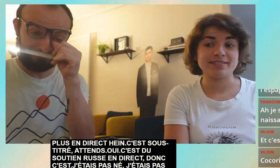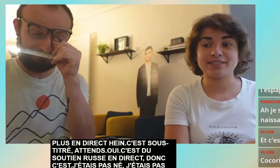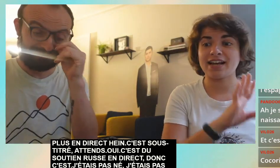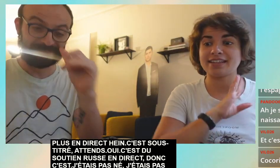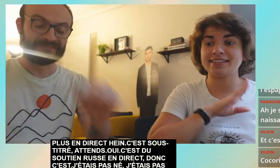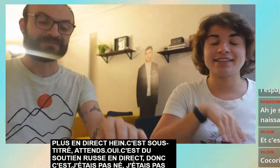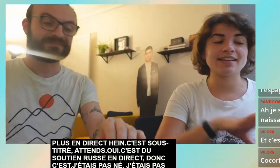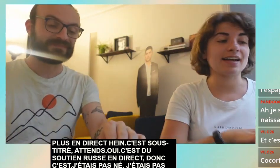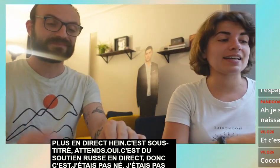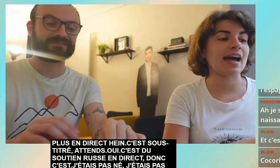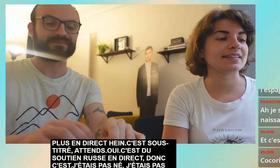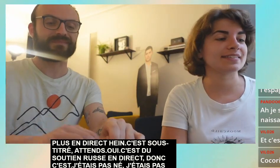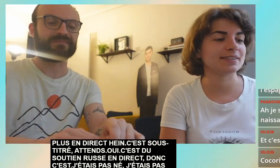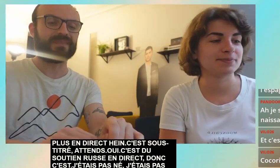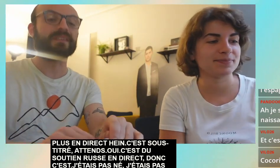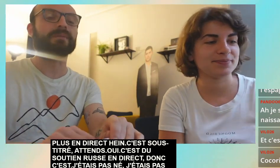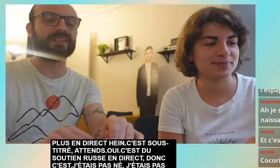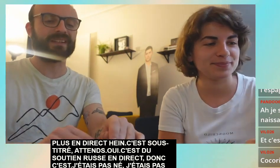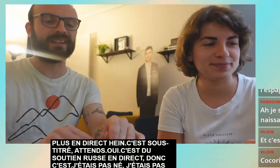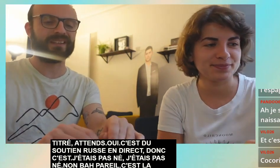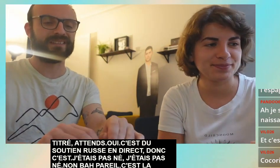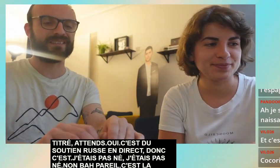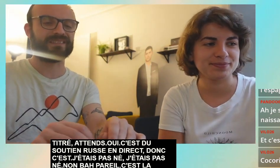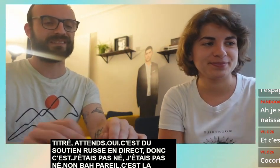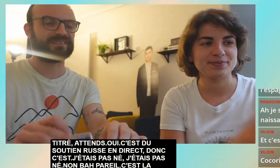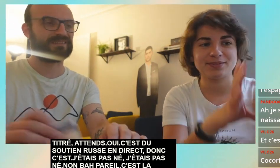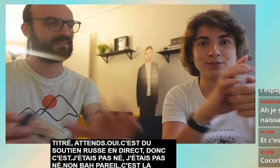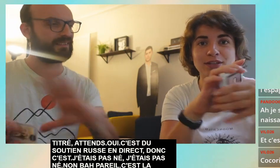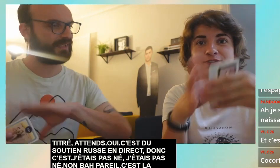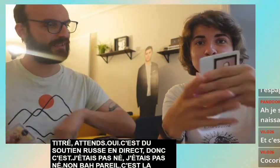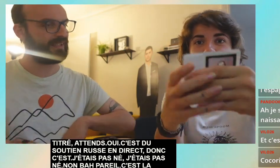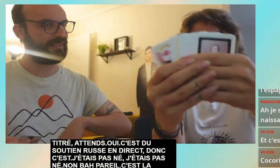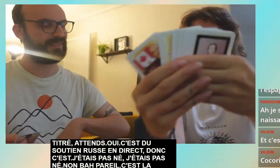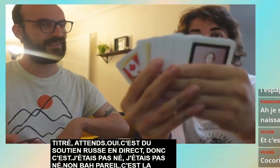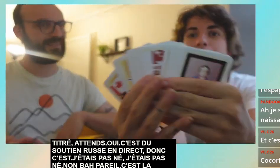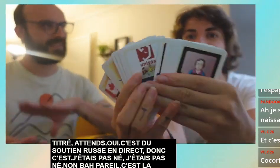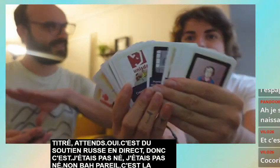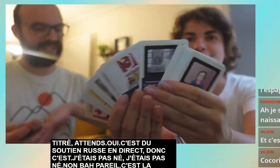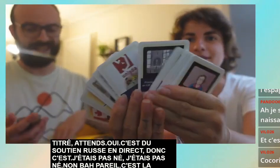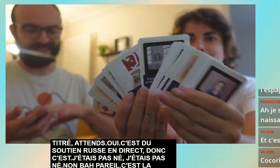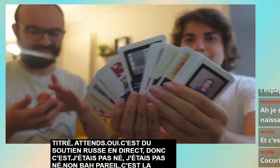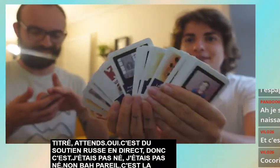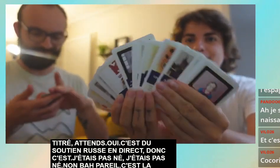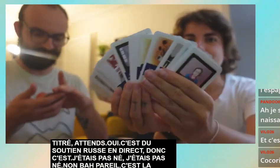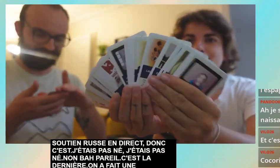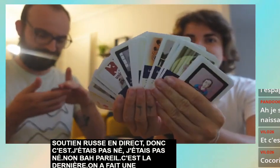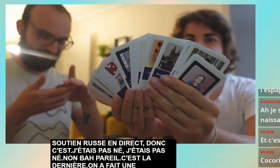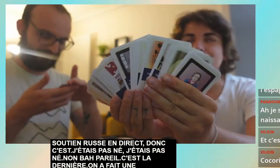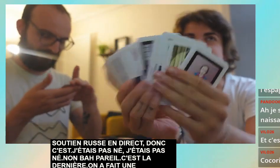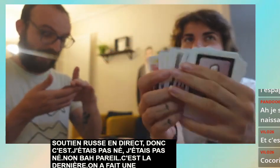C'est la dernière carte. On en fait une dernière? On a fait tout ça, ouais. Allez, dernière.